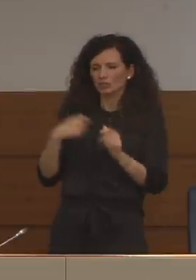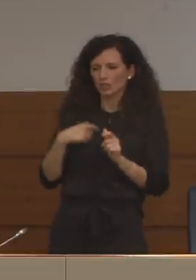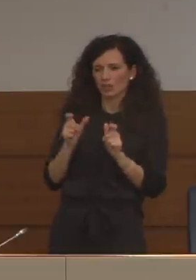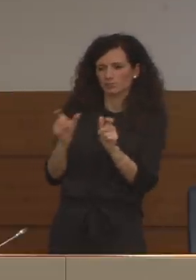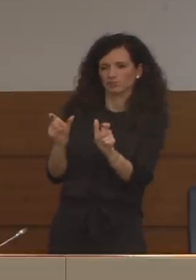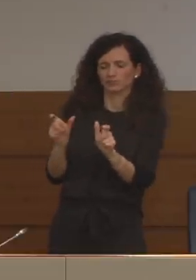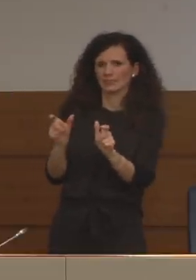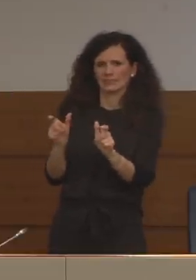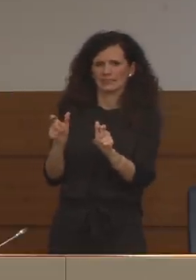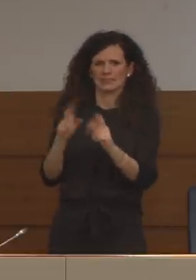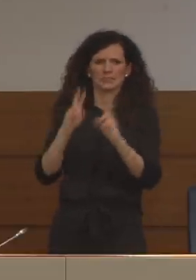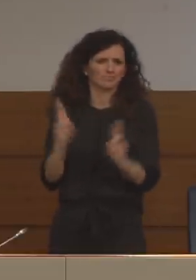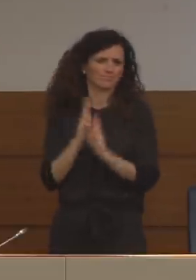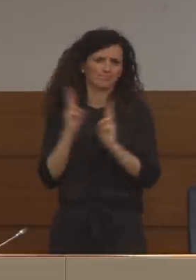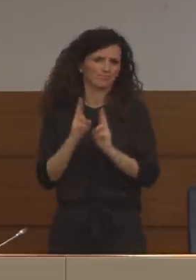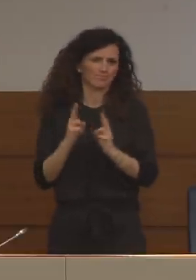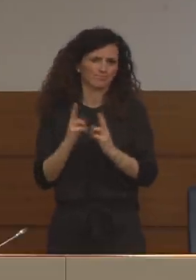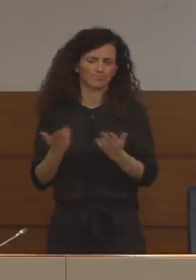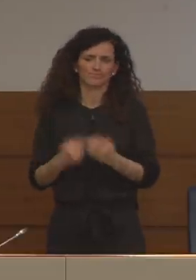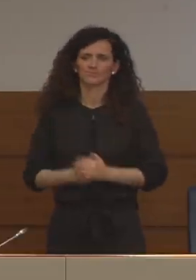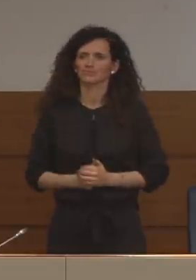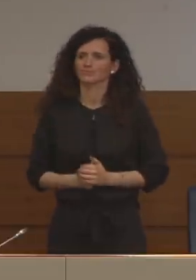nel nostro paese